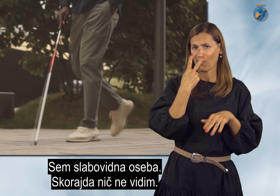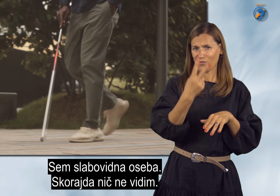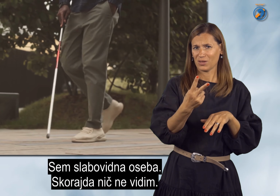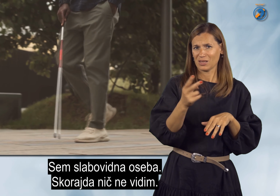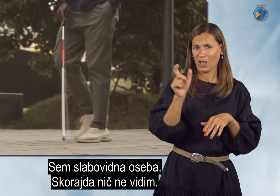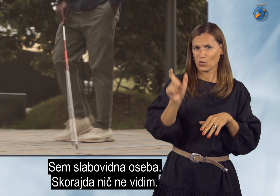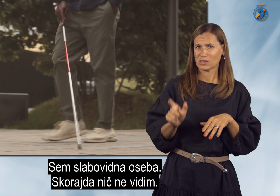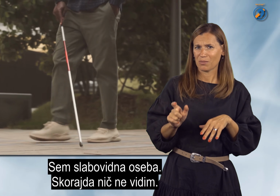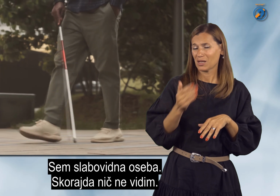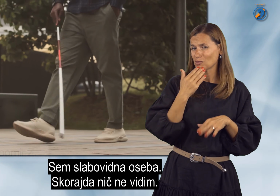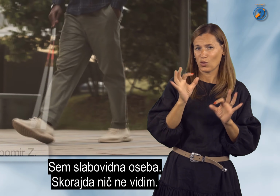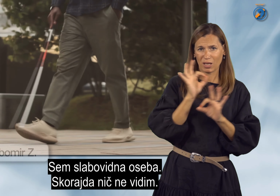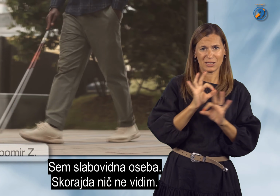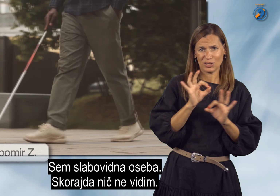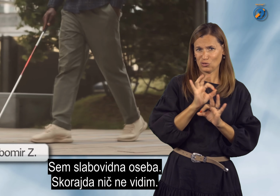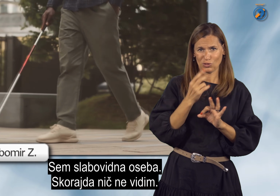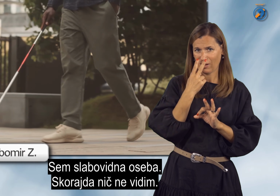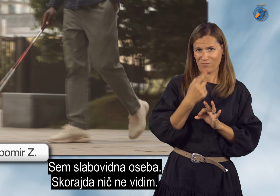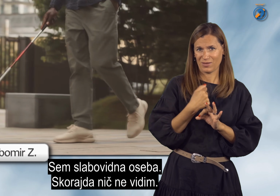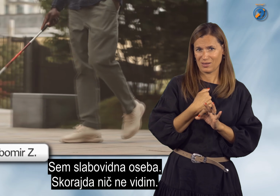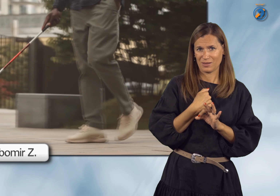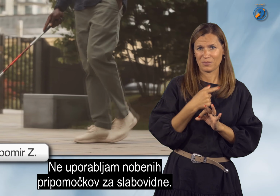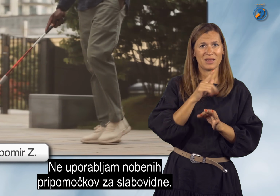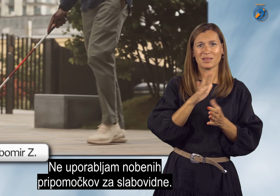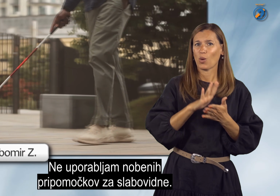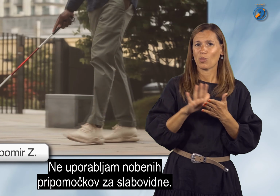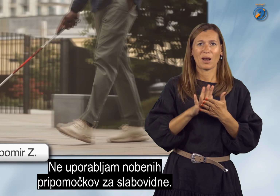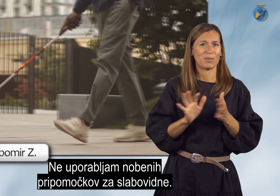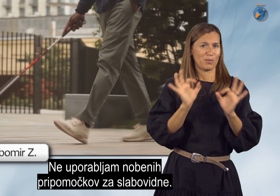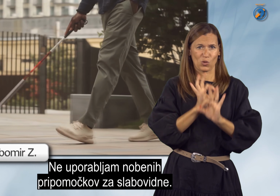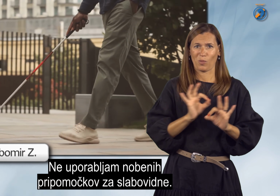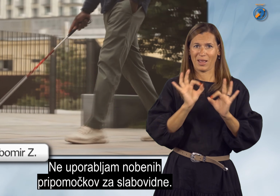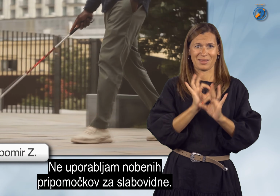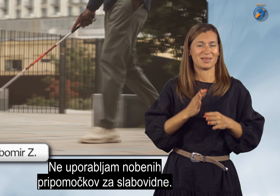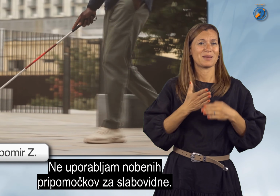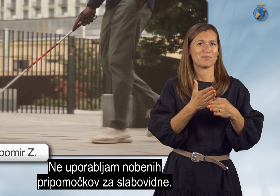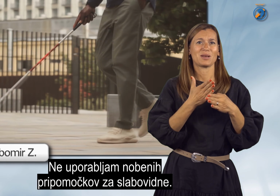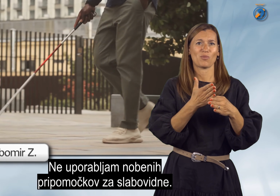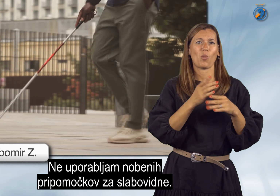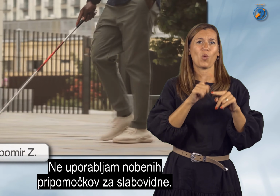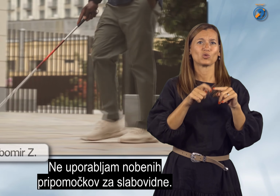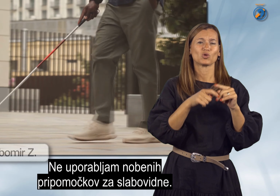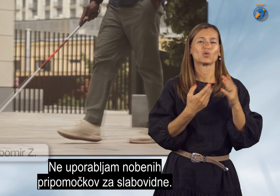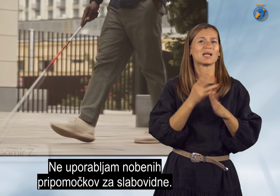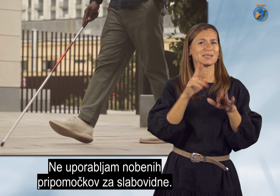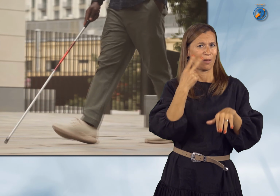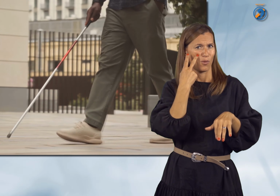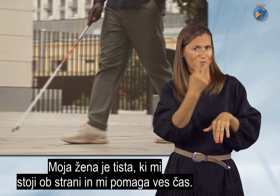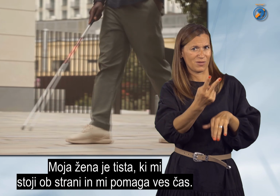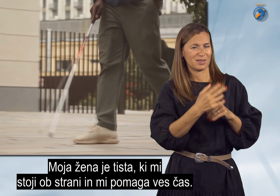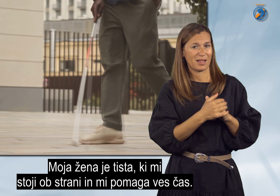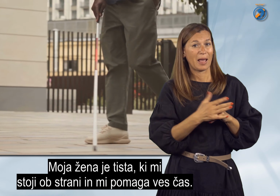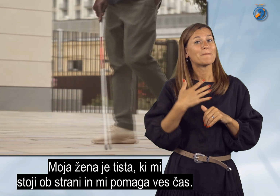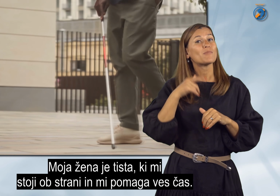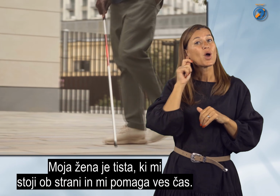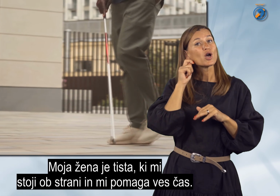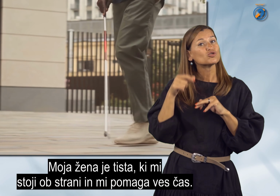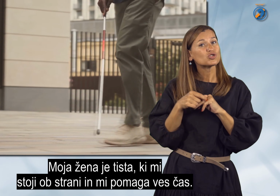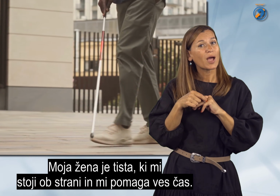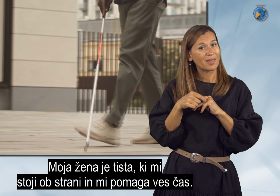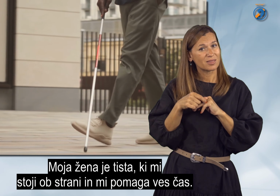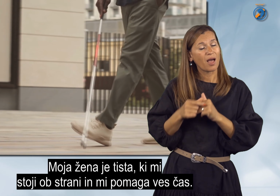Sem slabovidna oseba, skoraj da nič ne vidim. Ne uporabljam nobenih pripomočkov za slabovidne.